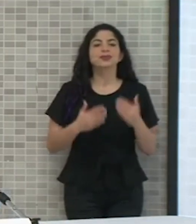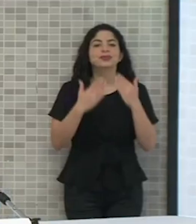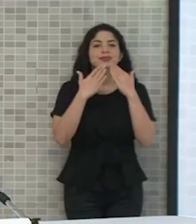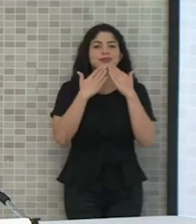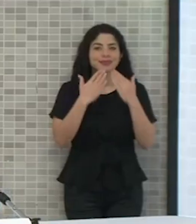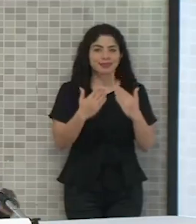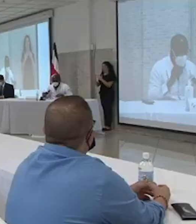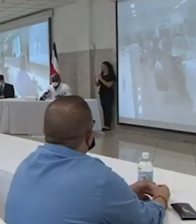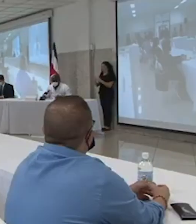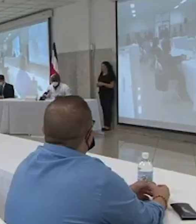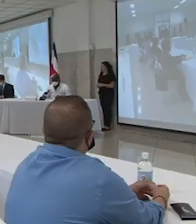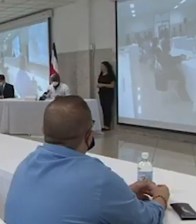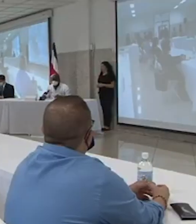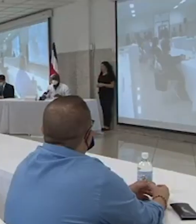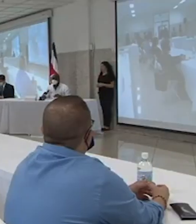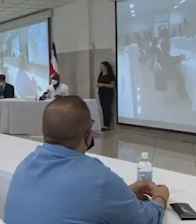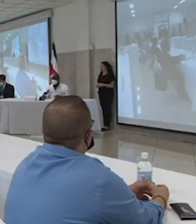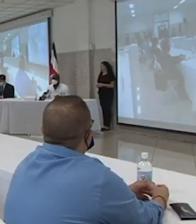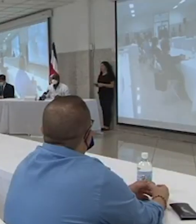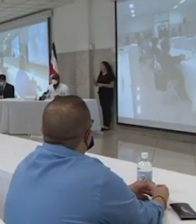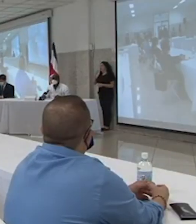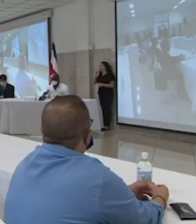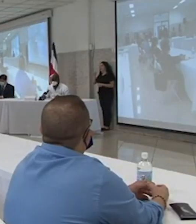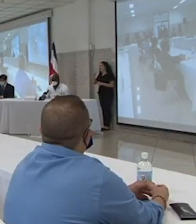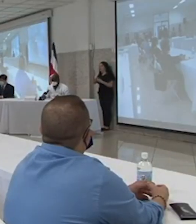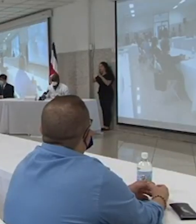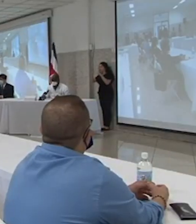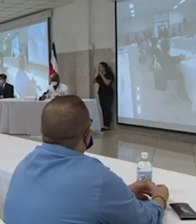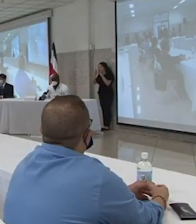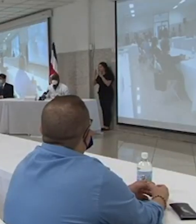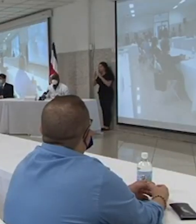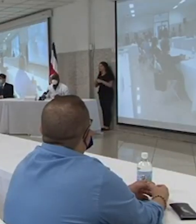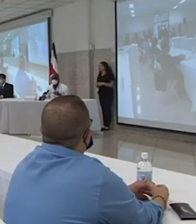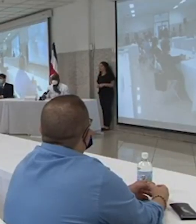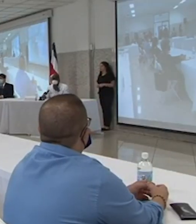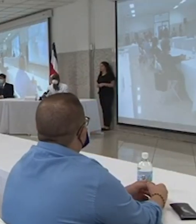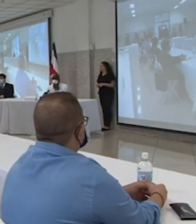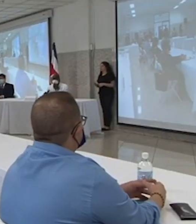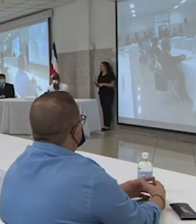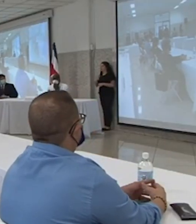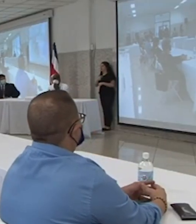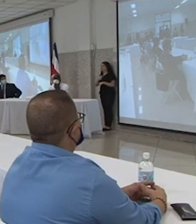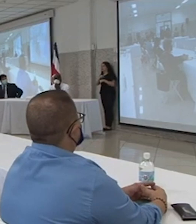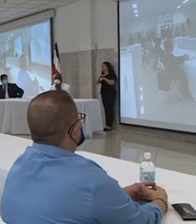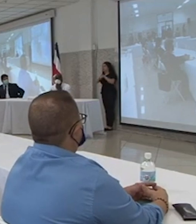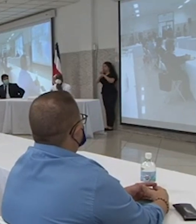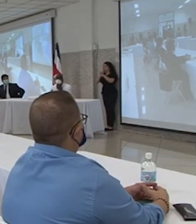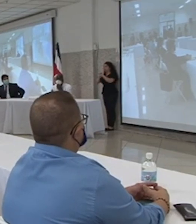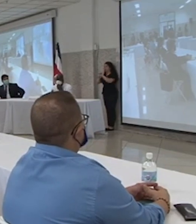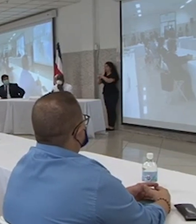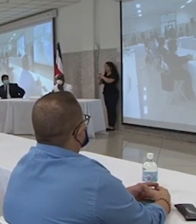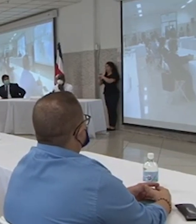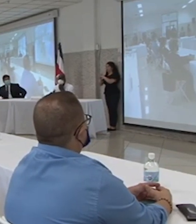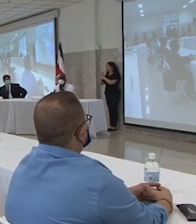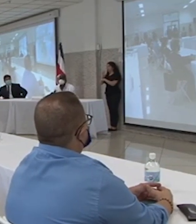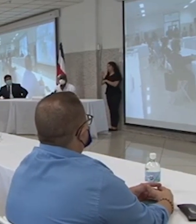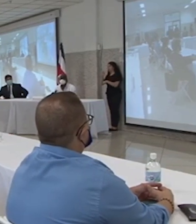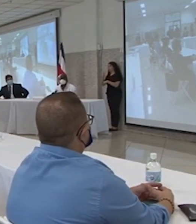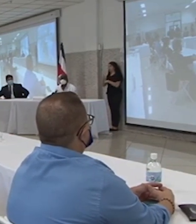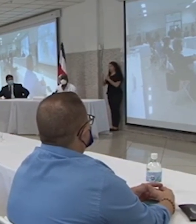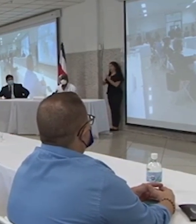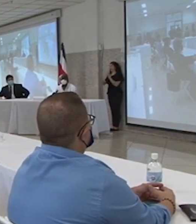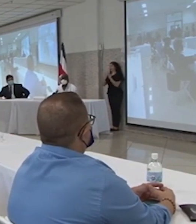Gracias por atender el llamado de Costa Rica.